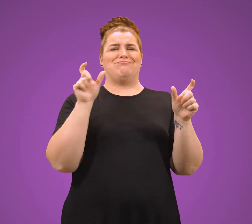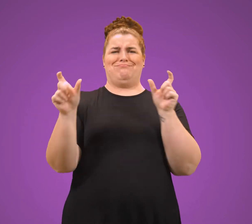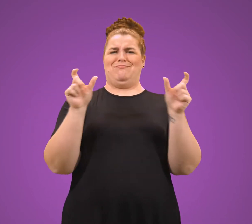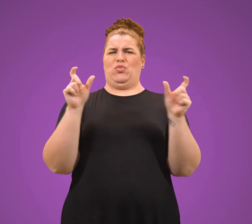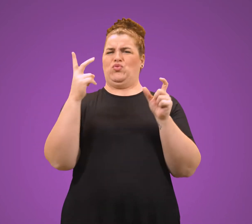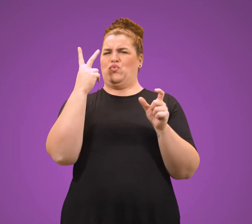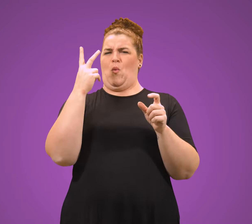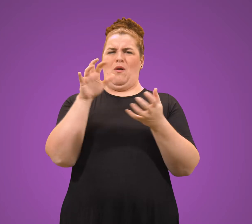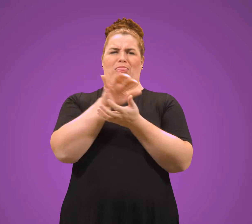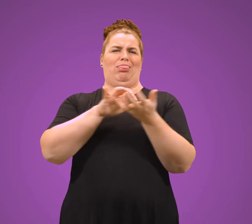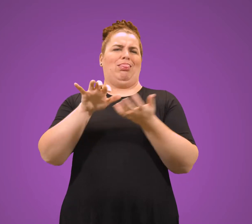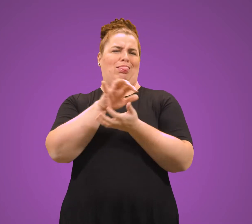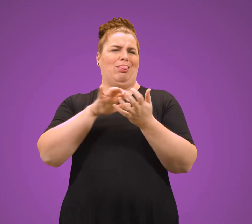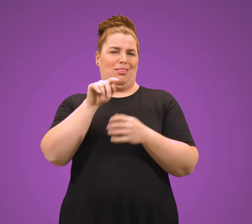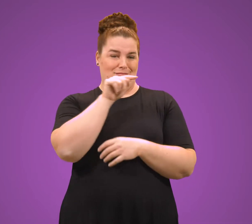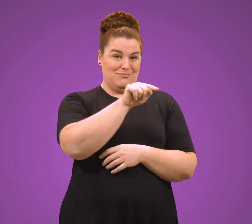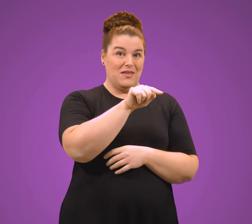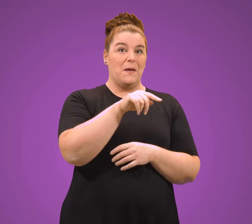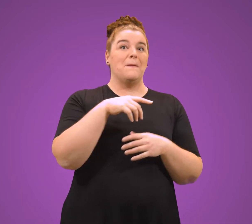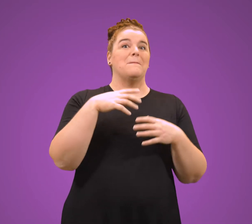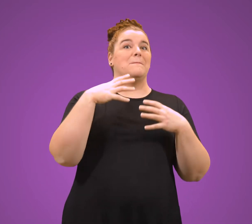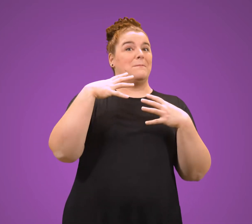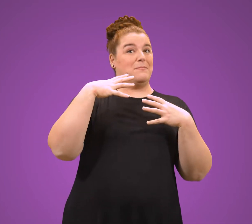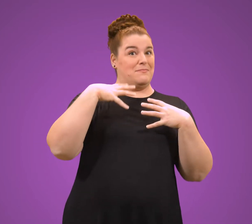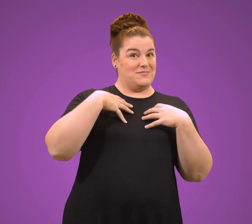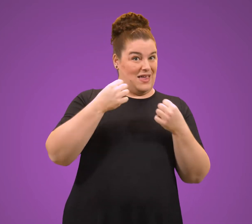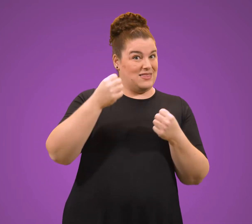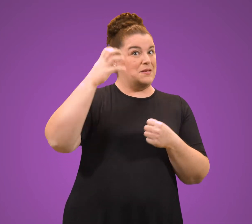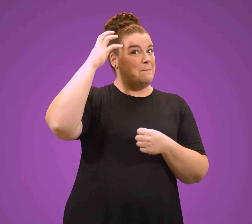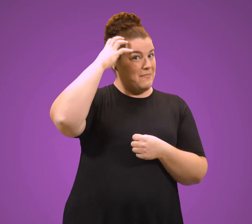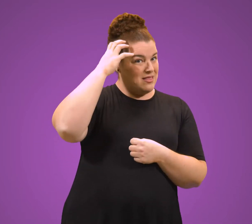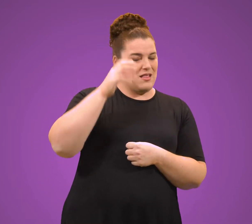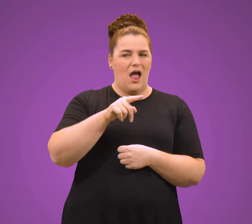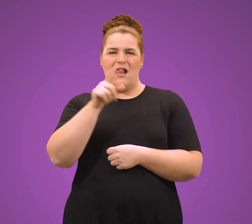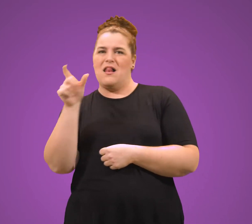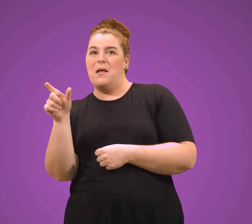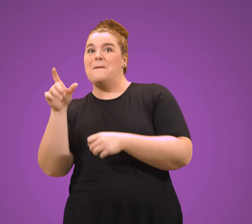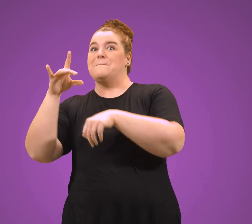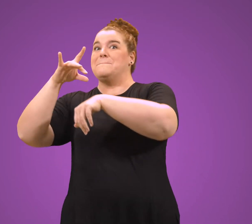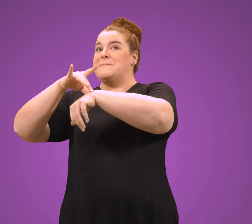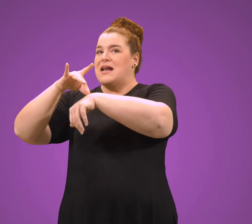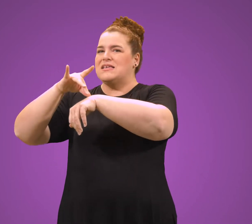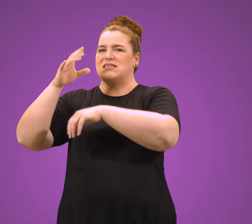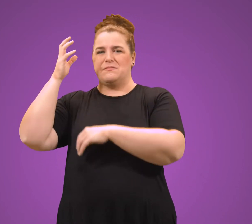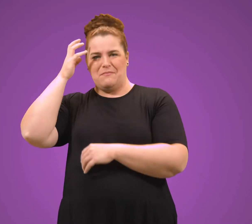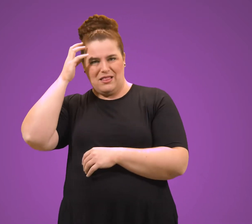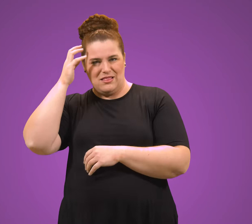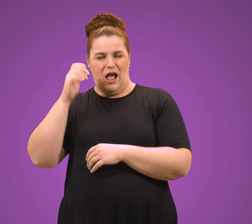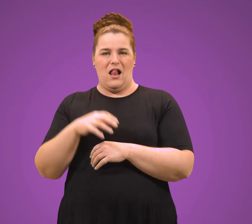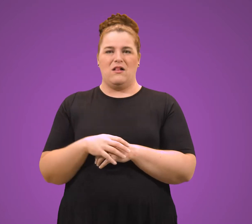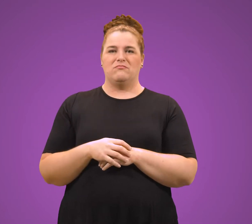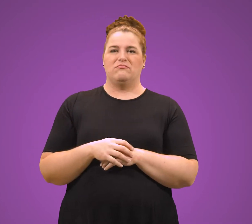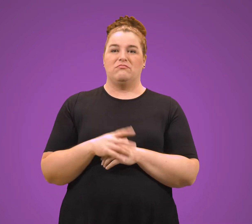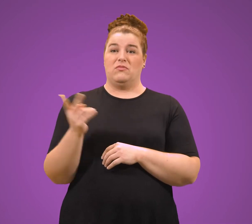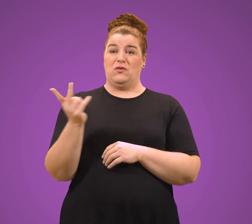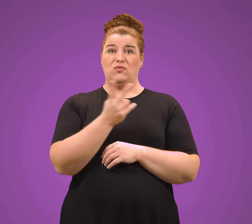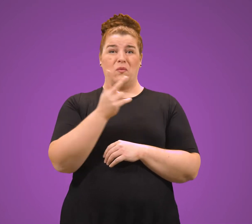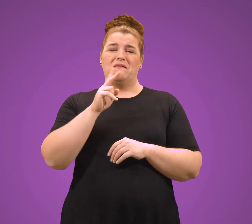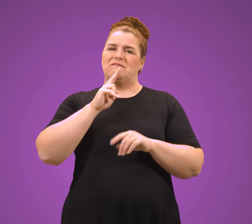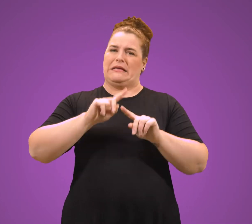Beaucoup de gens utilisent les termes santé mentale et maladie mentale de façon interchangeable, alors qu'en réalité, ce sont deux choses bien